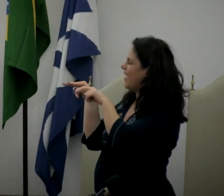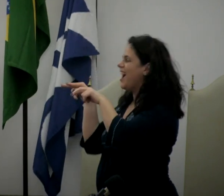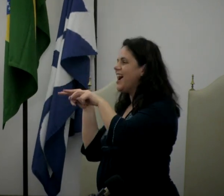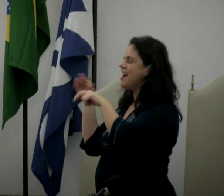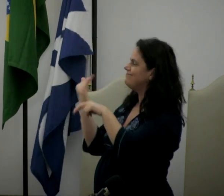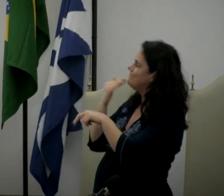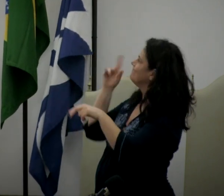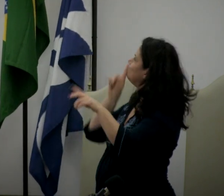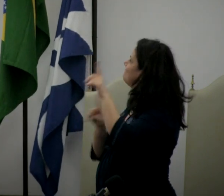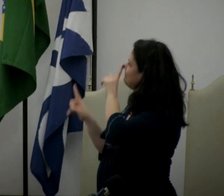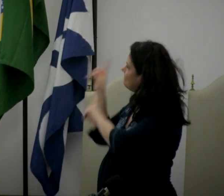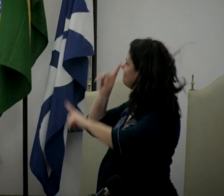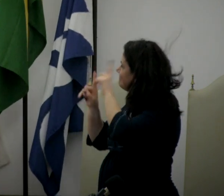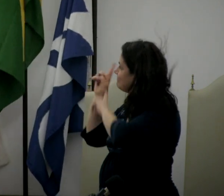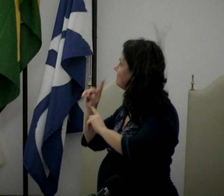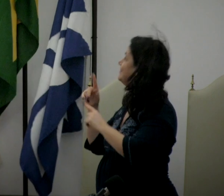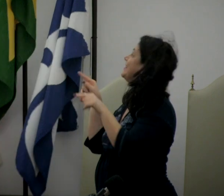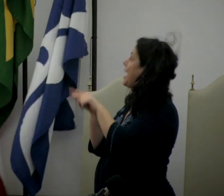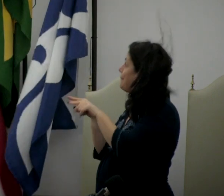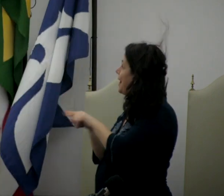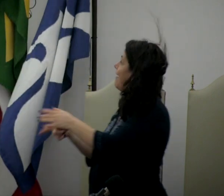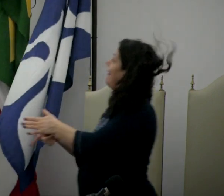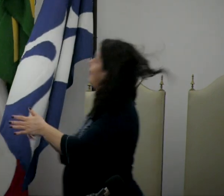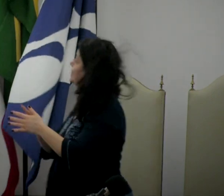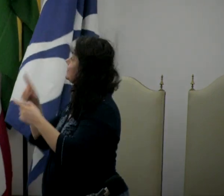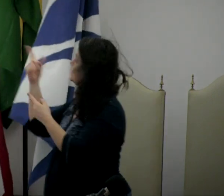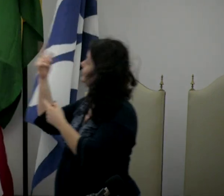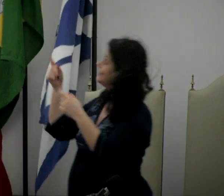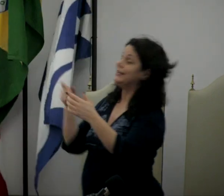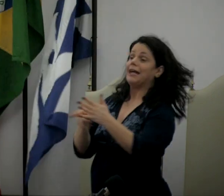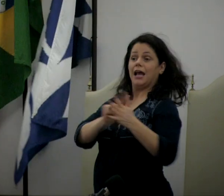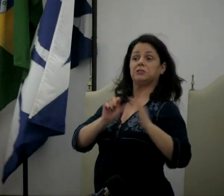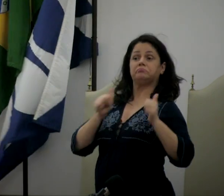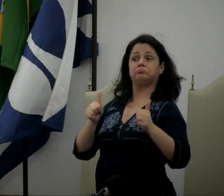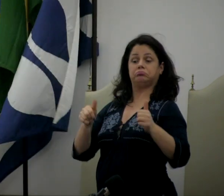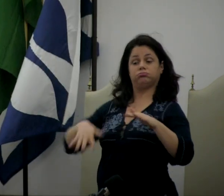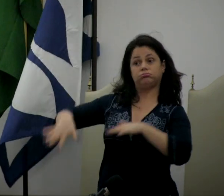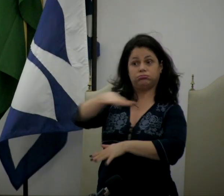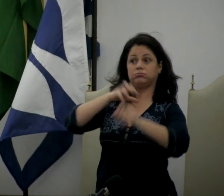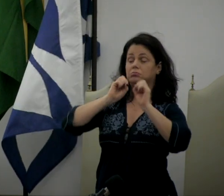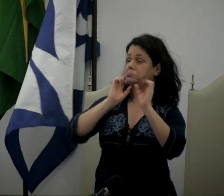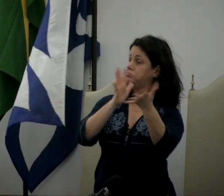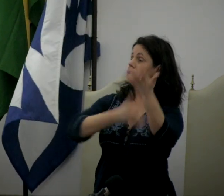Os médicos, a classe médica, enxerga o surdo ainda como uma pessoa com defeito, que precisa de consertos.